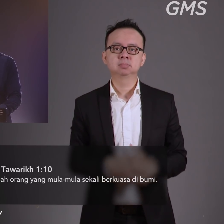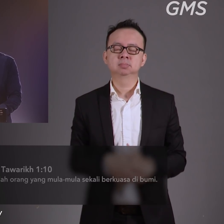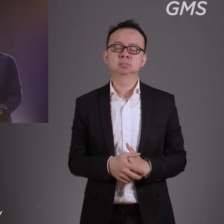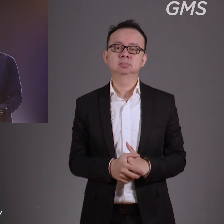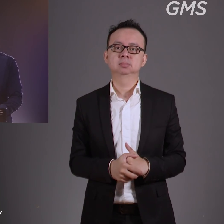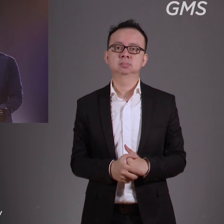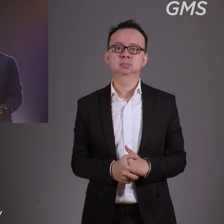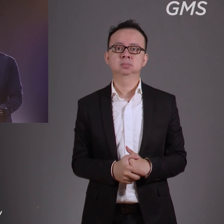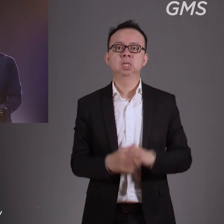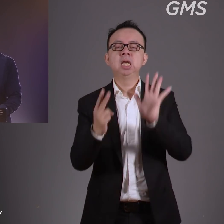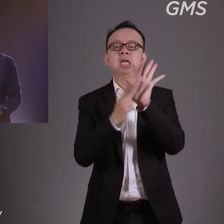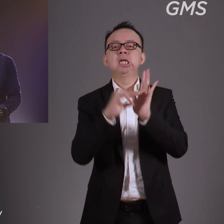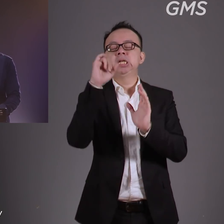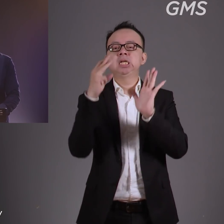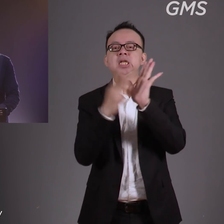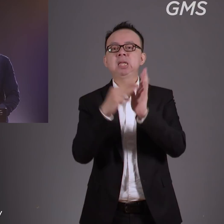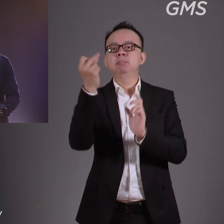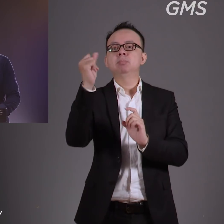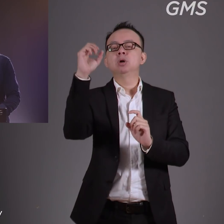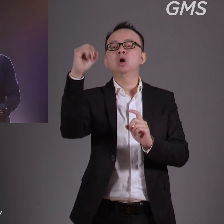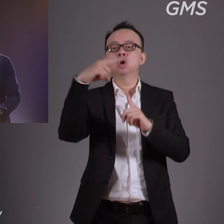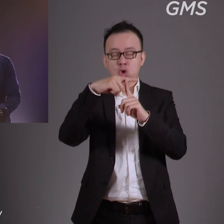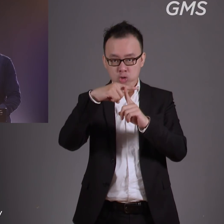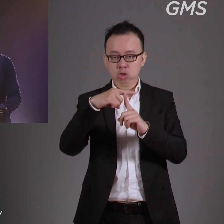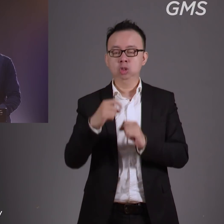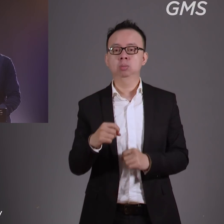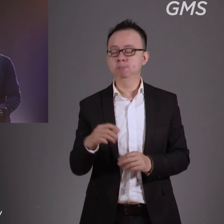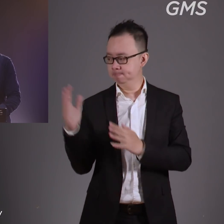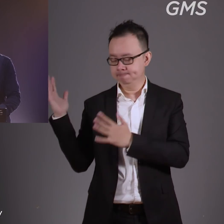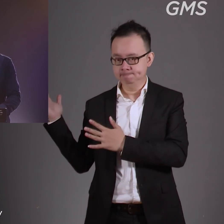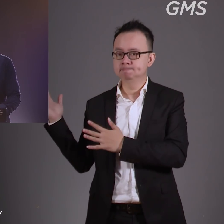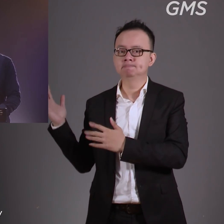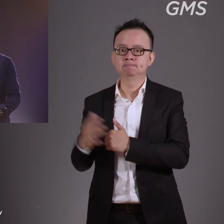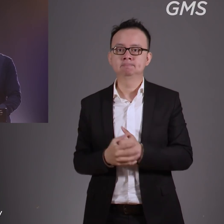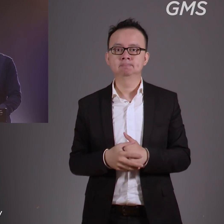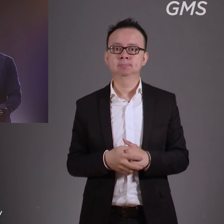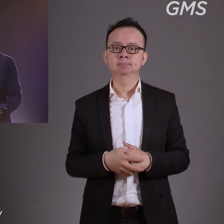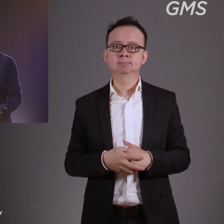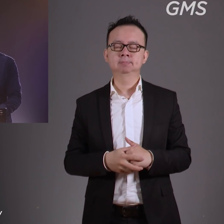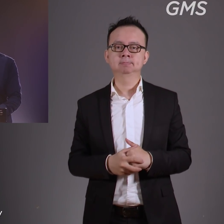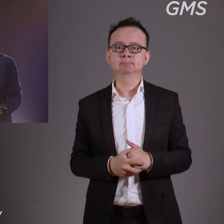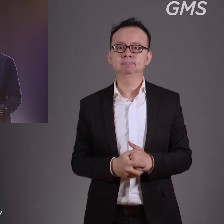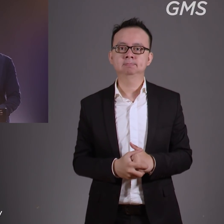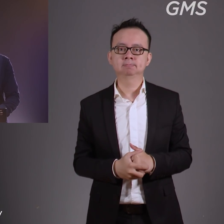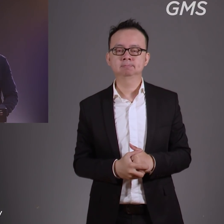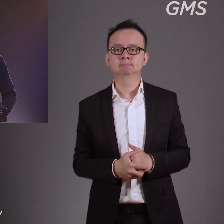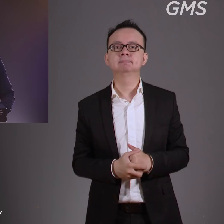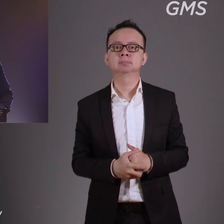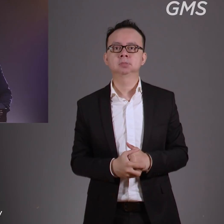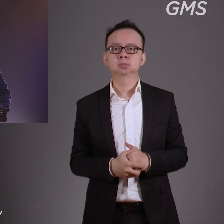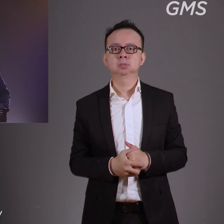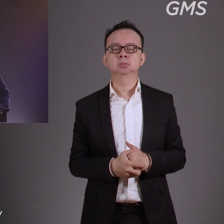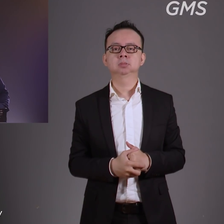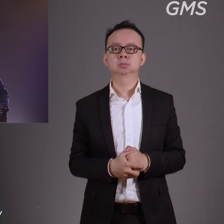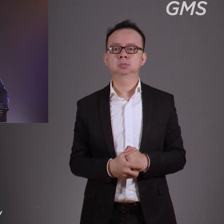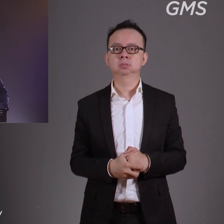Maksudnya, Nimrod ini puncak kejayaan setan dalam keturunan Ham. Yang disebut berkuasa di bumi